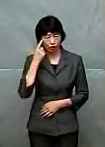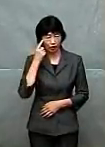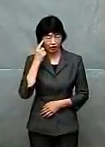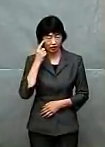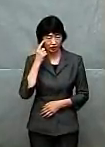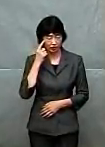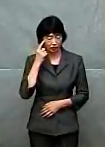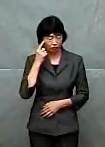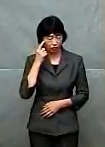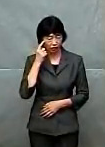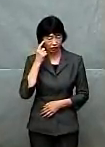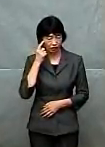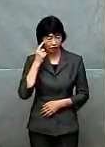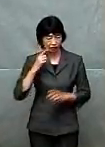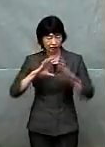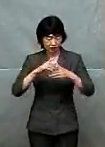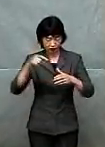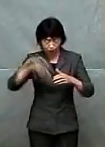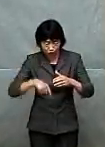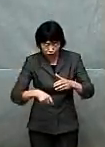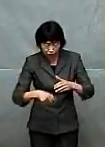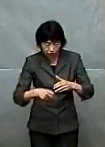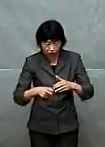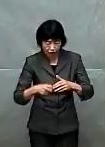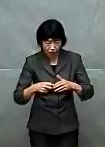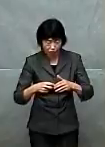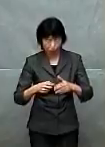把握しきれないところもあるかと思います。